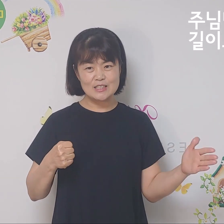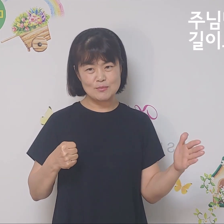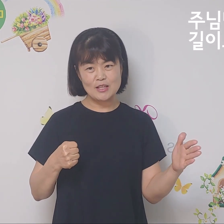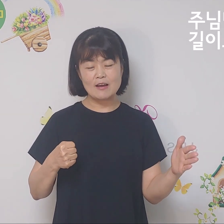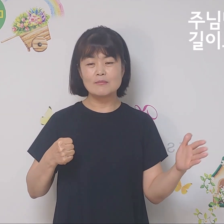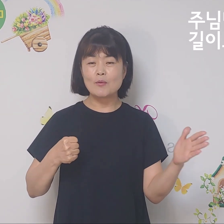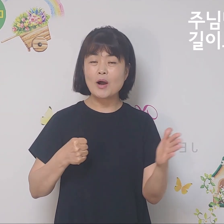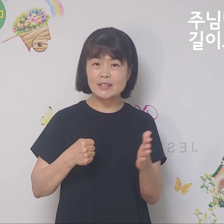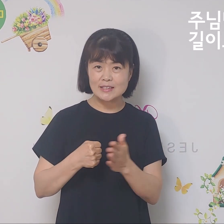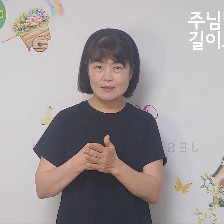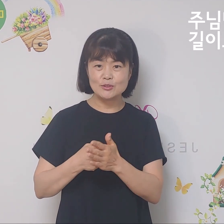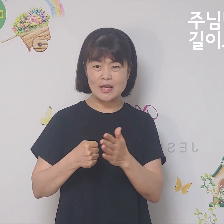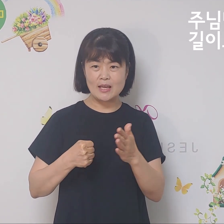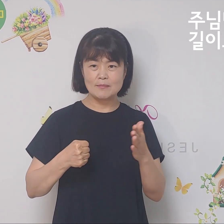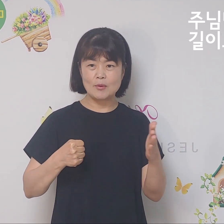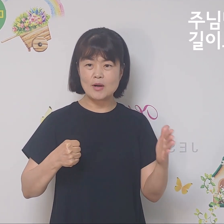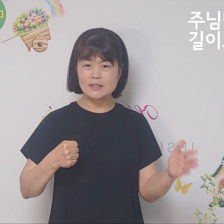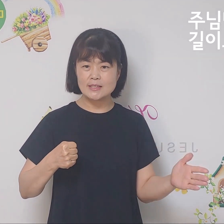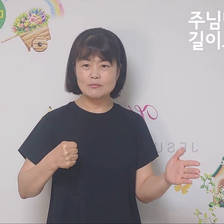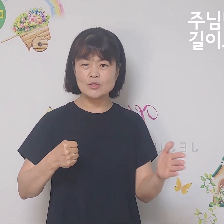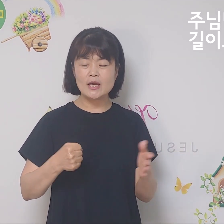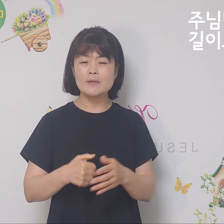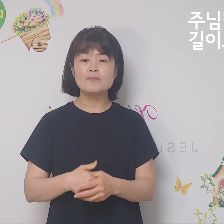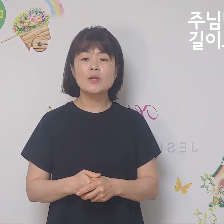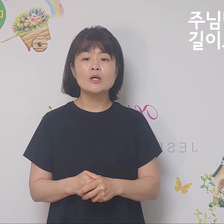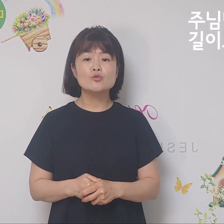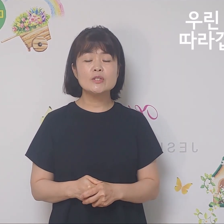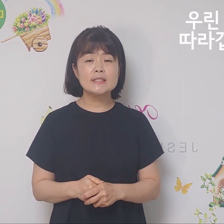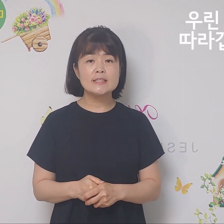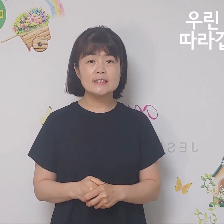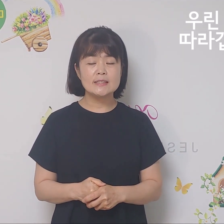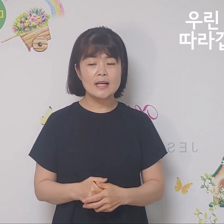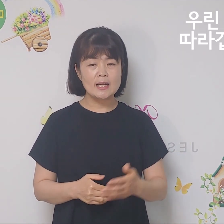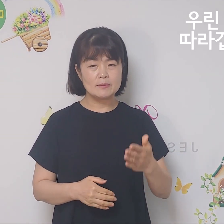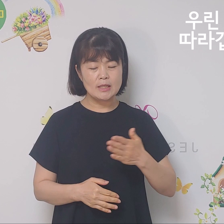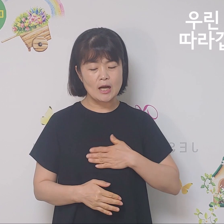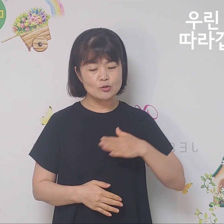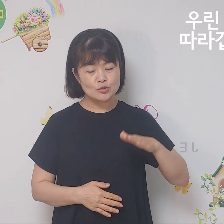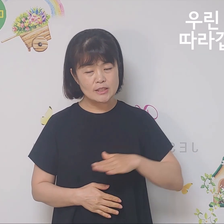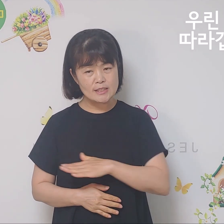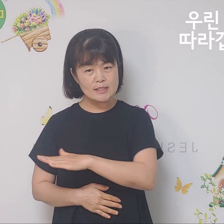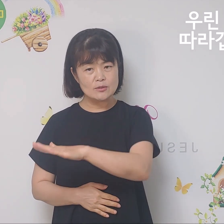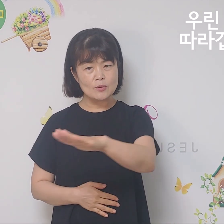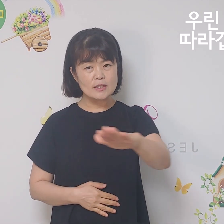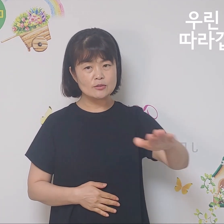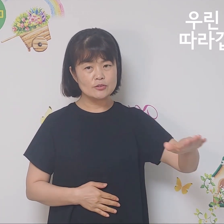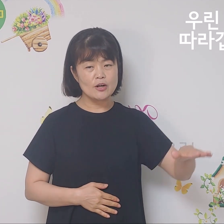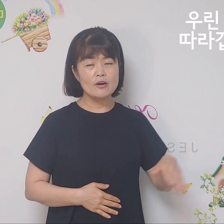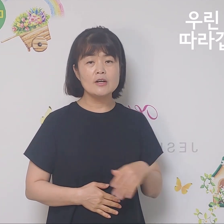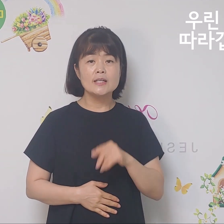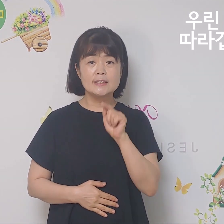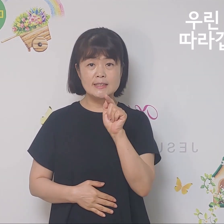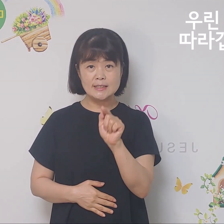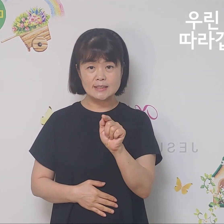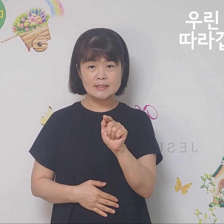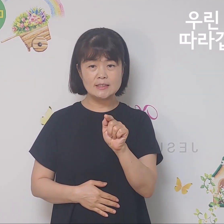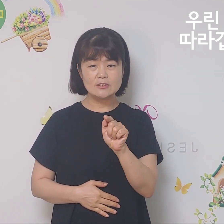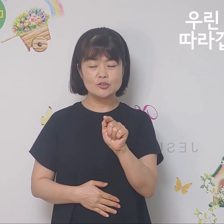대시면 돼요. 뭐뭐 하기 때문에 우린 그 길 따라갑니다. 우린 똑같고요. 그